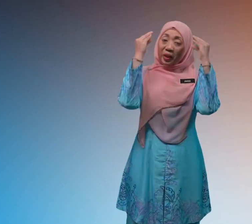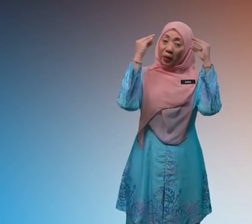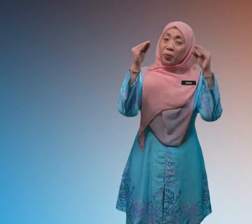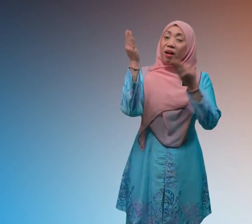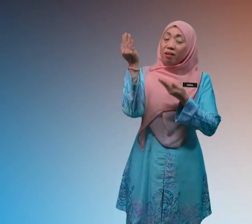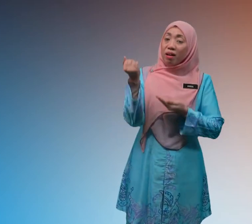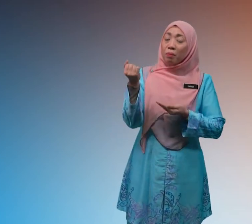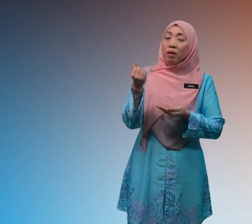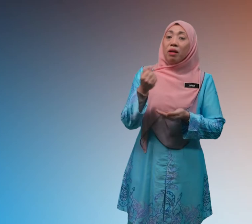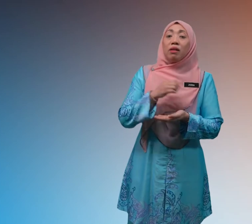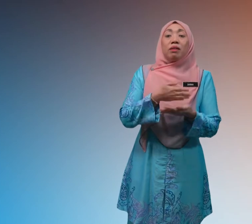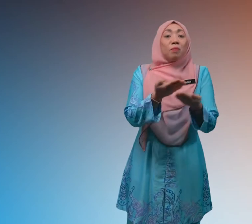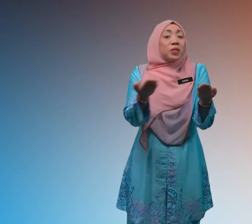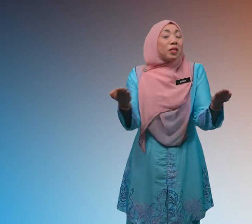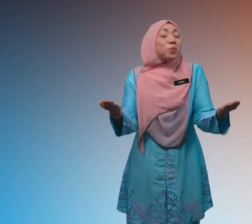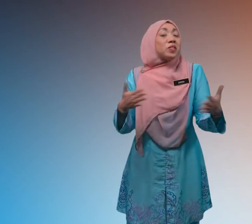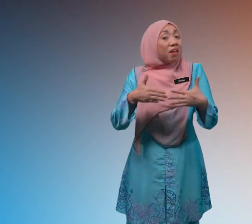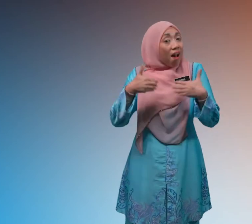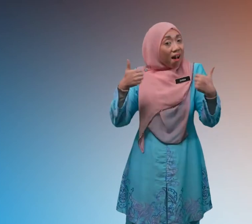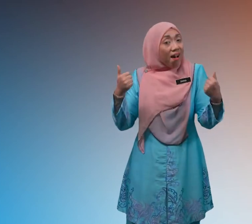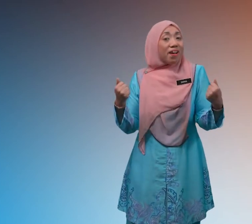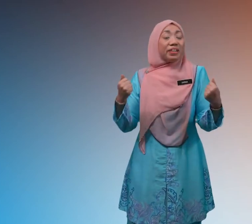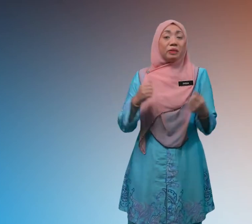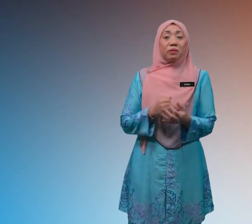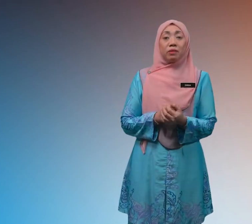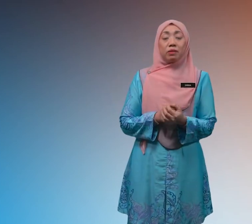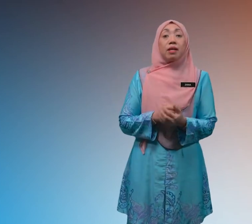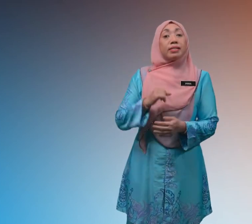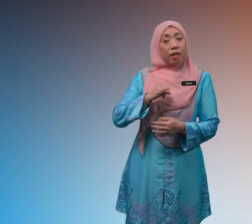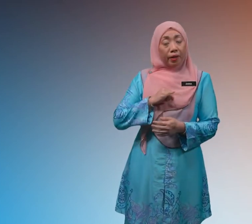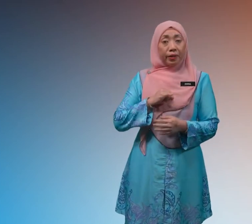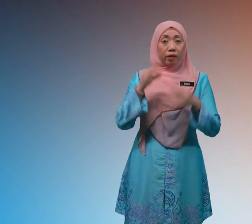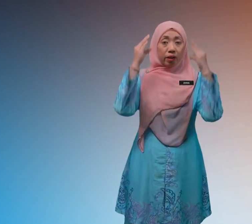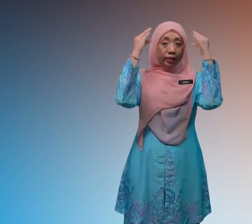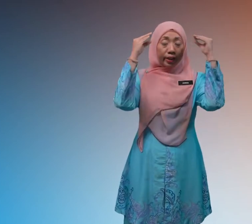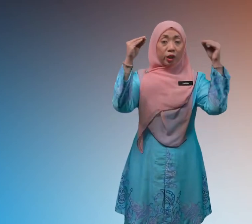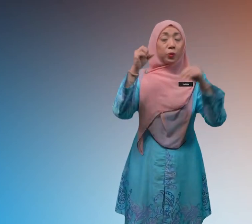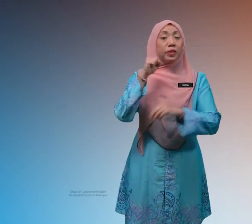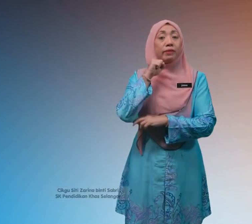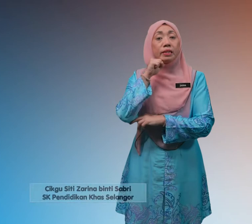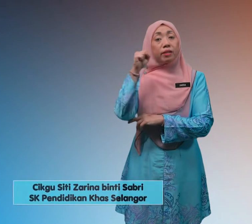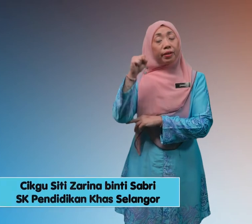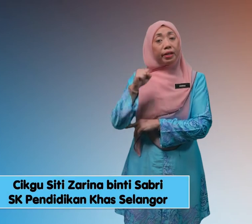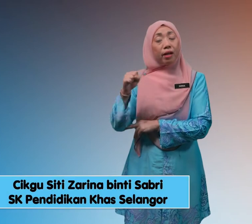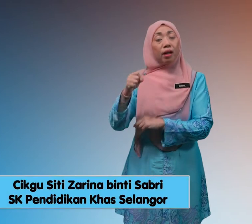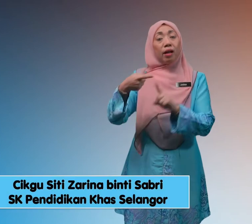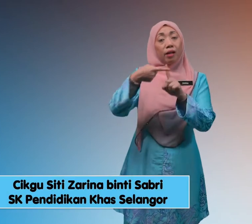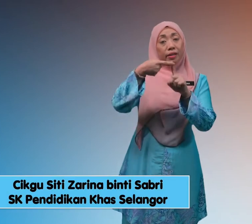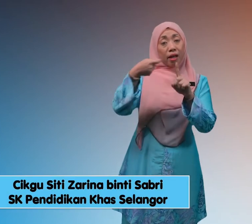Cikgu harap kamu semua sihat. Saya Cikgu Siti Zarina